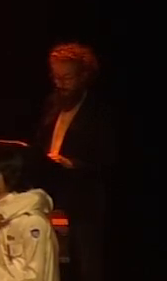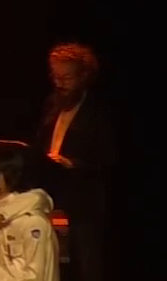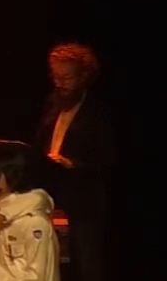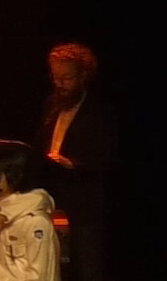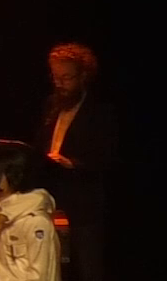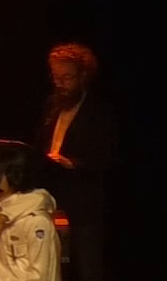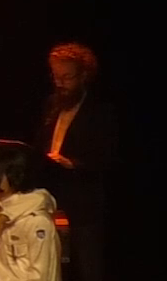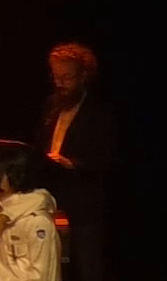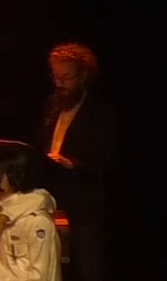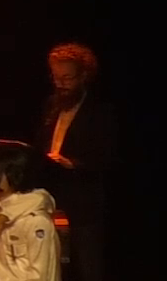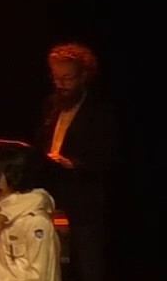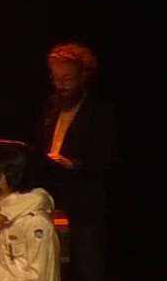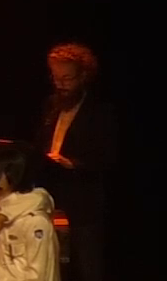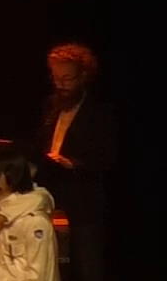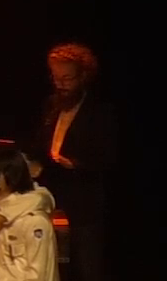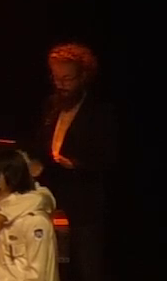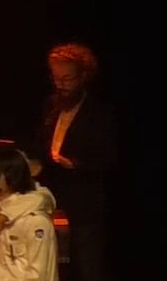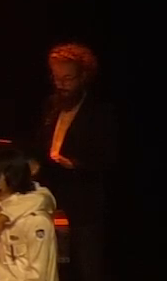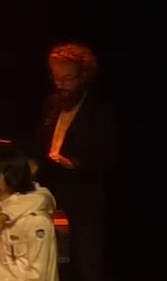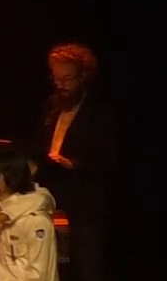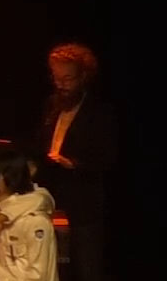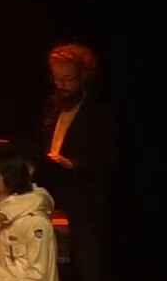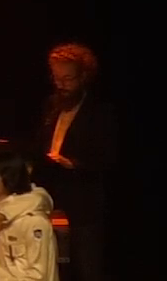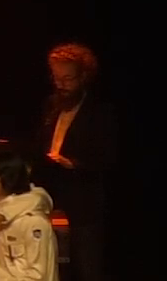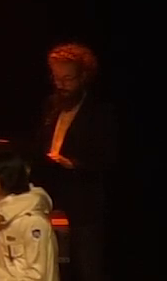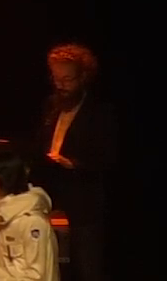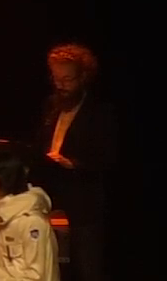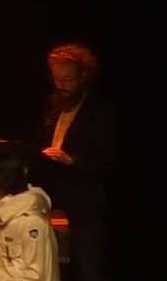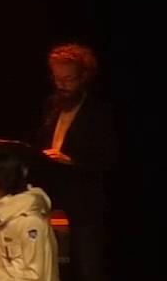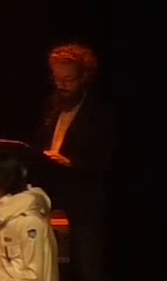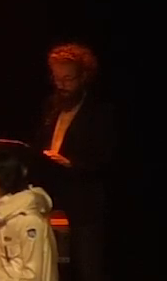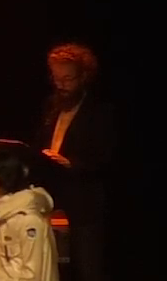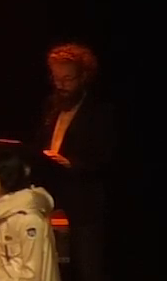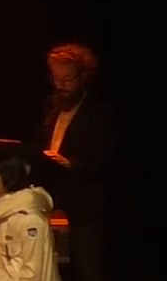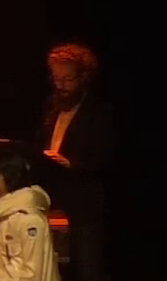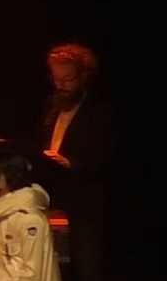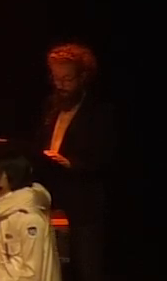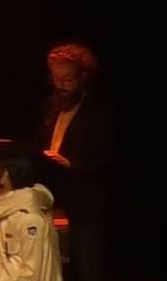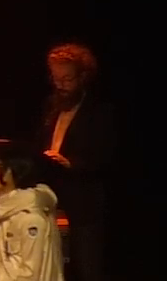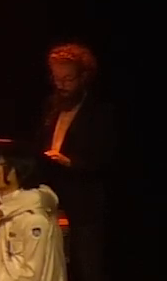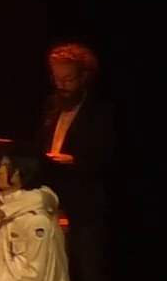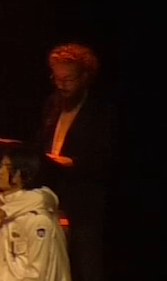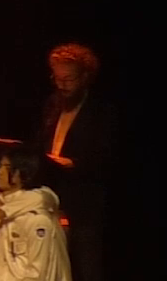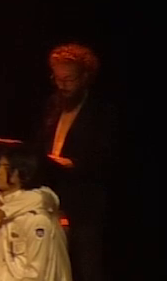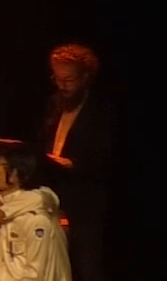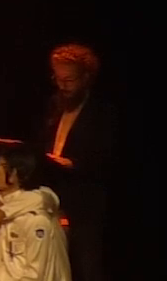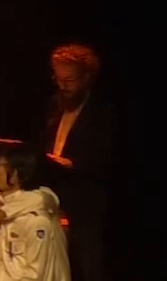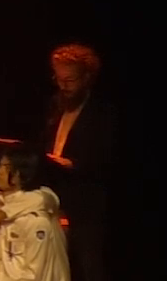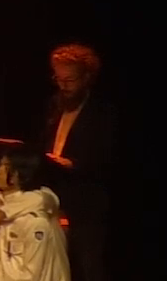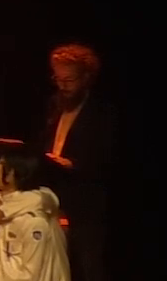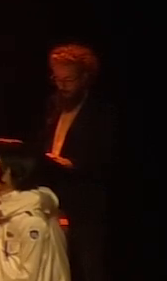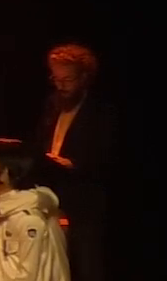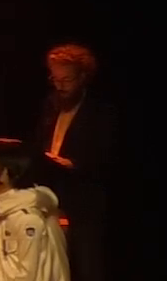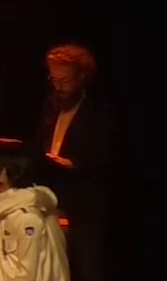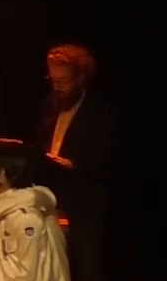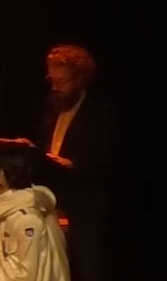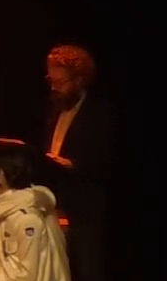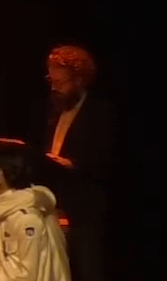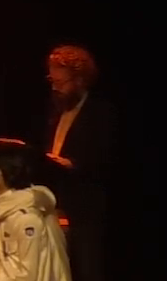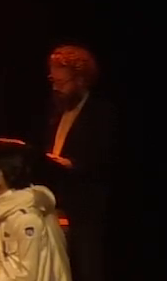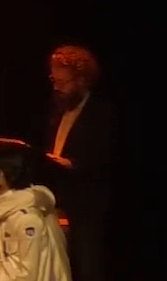Estufe bem o peito e não respire. Vou demorar quantos anos ainda? Calma, eu tenho mais só um pouquinho de paciência, tá